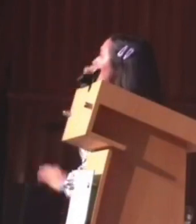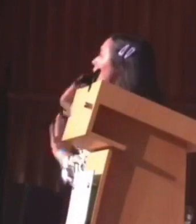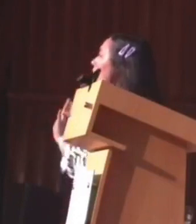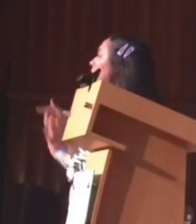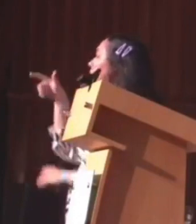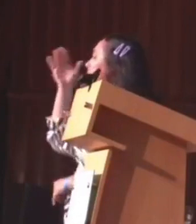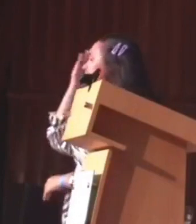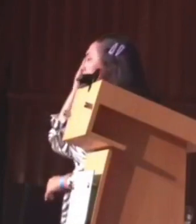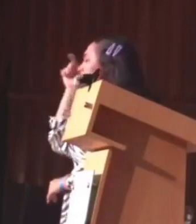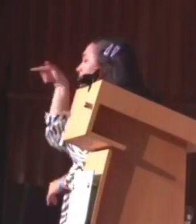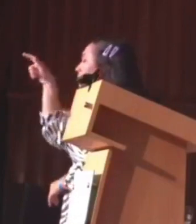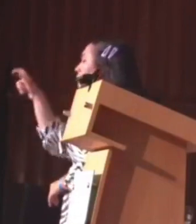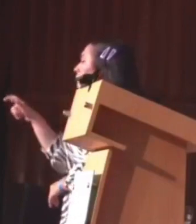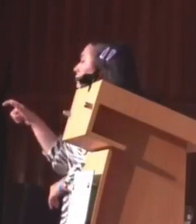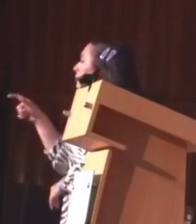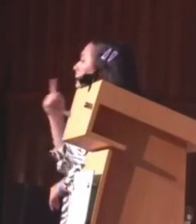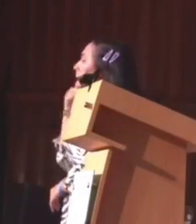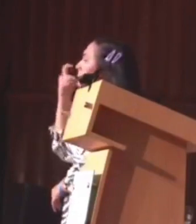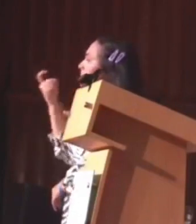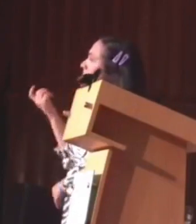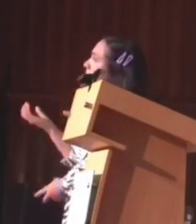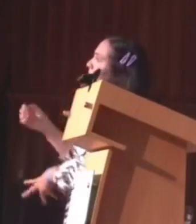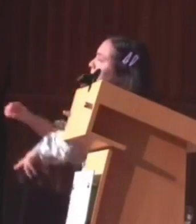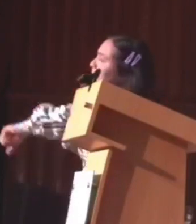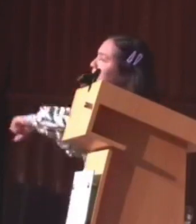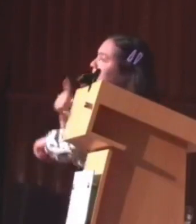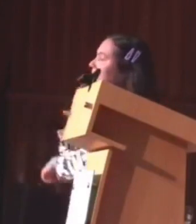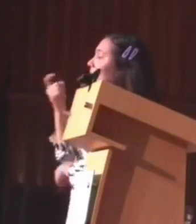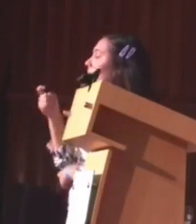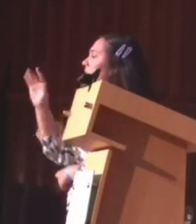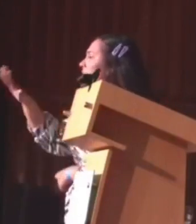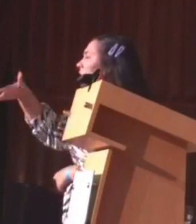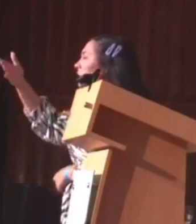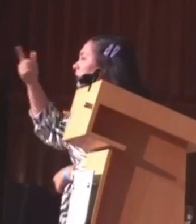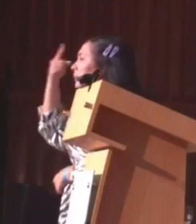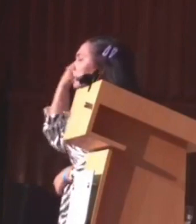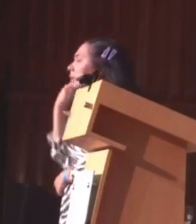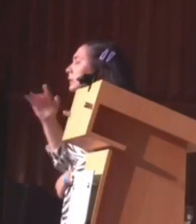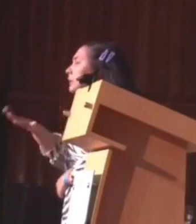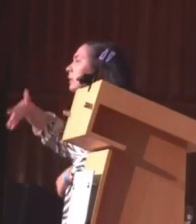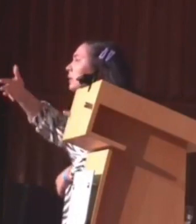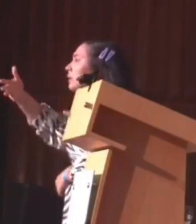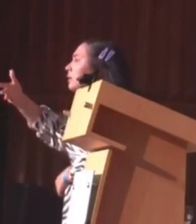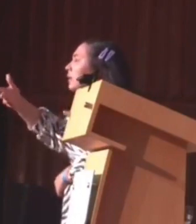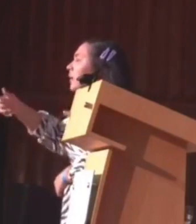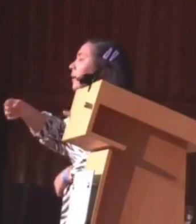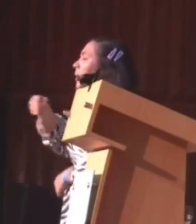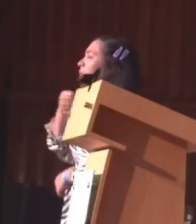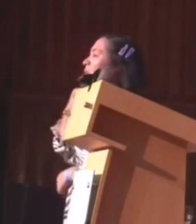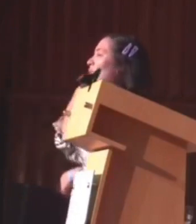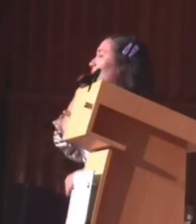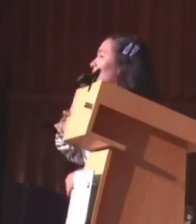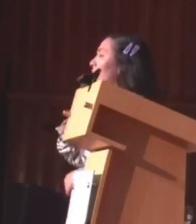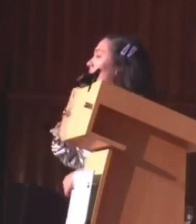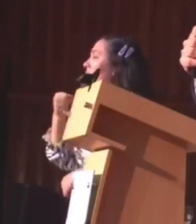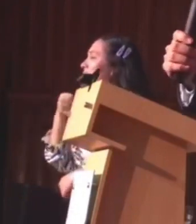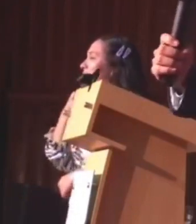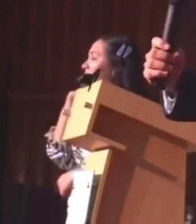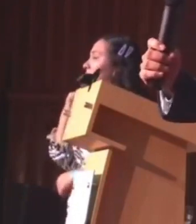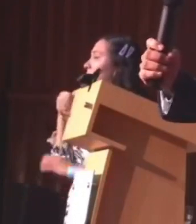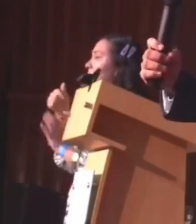inmoralidad, y de pronto unos días después lo vi cantando. Yo tuve el celo de quitarle el micrófono, pero no